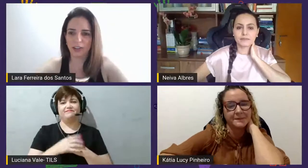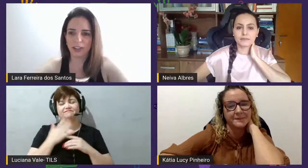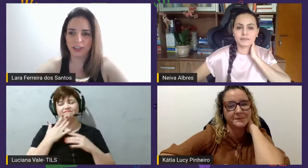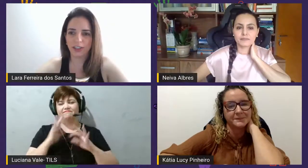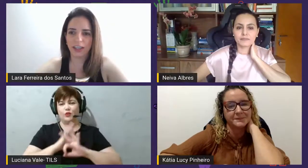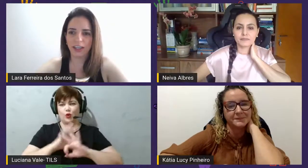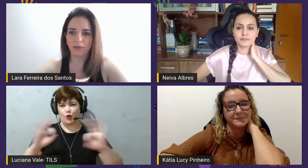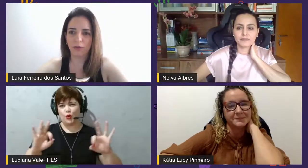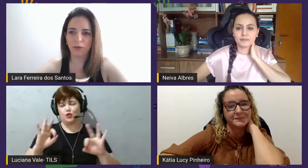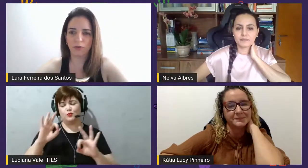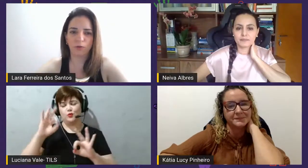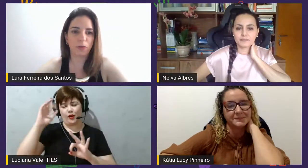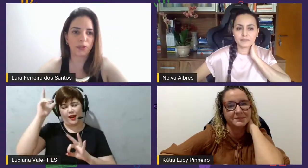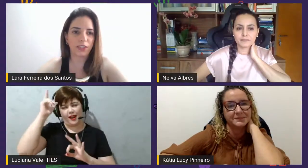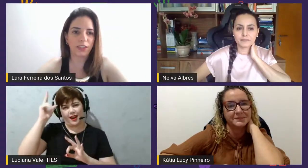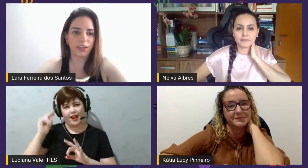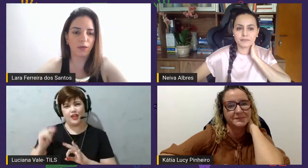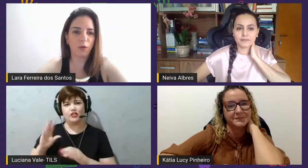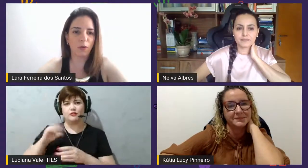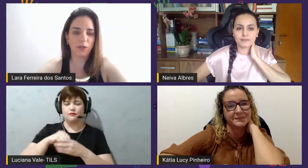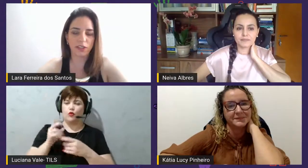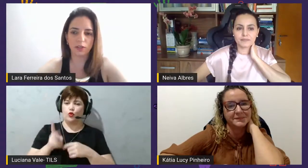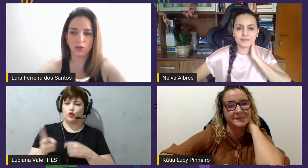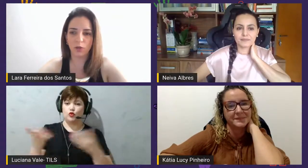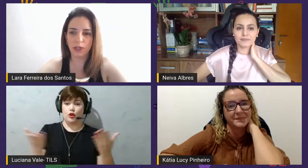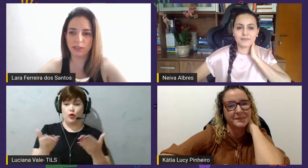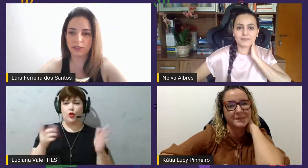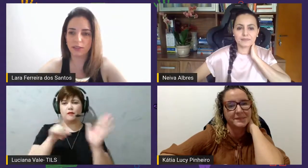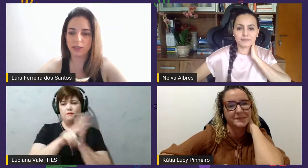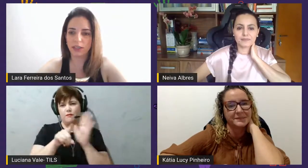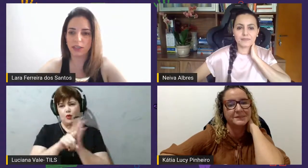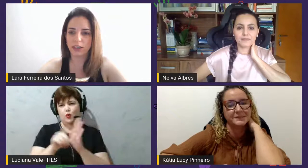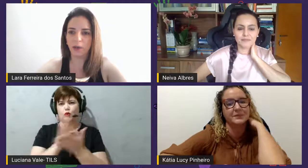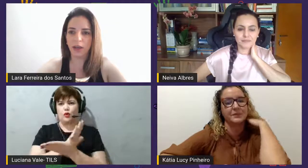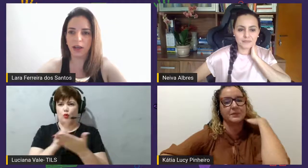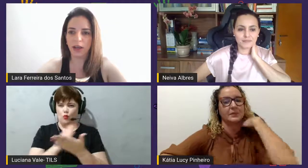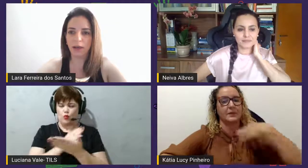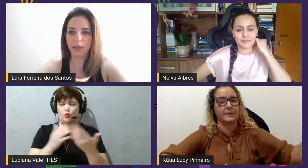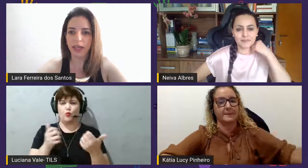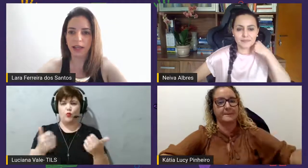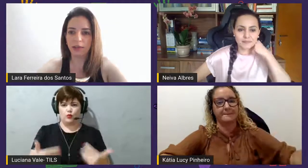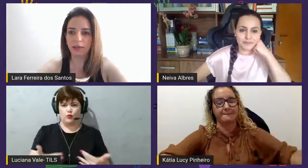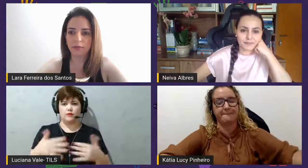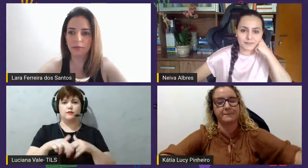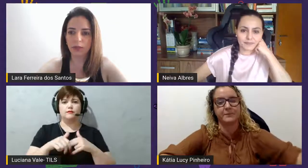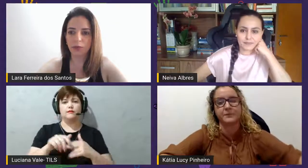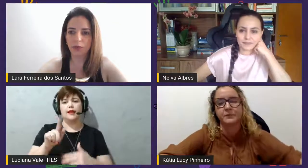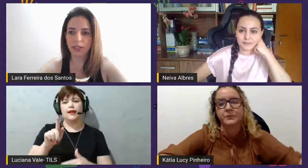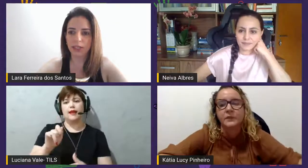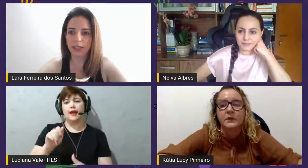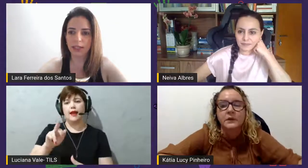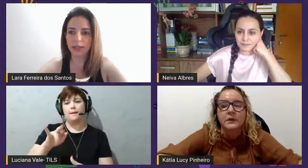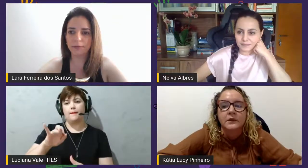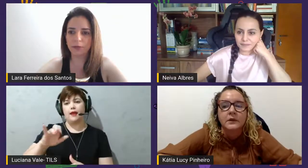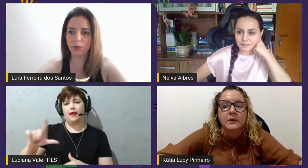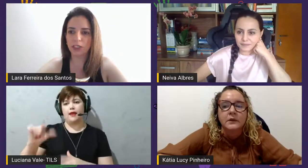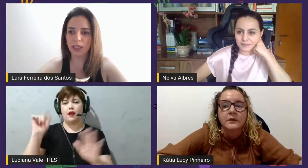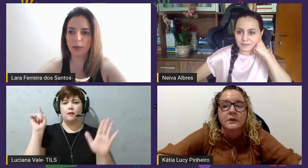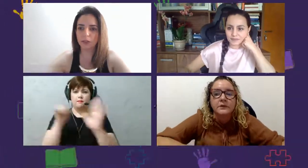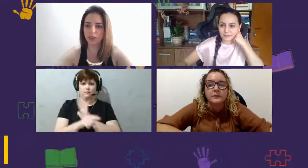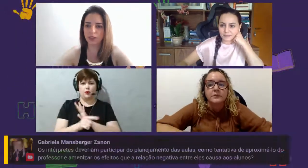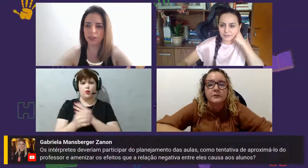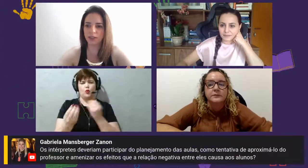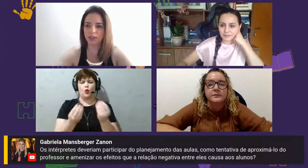Perfeito, Kátia. Vou prosseguir aqui com algumas questões. Então, a Gabriela pergunta aqui, né?